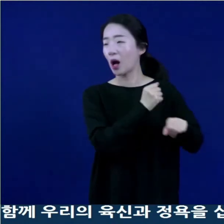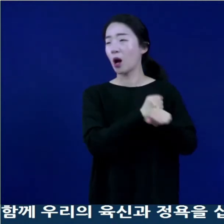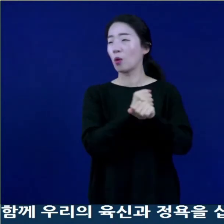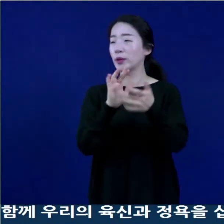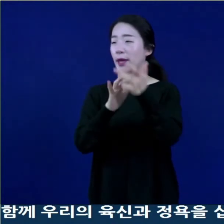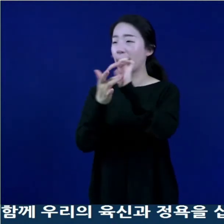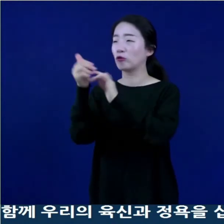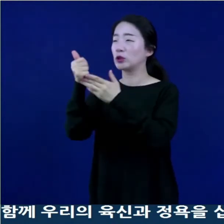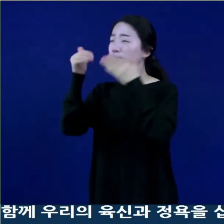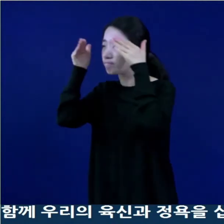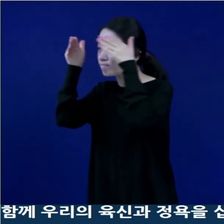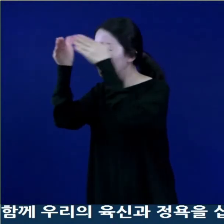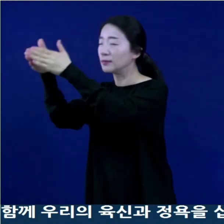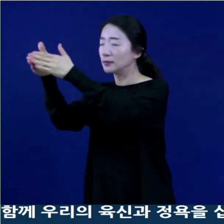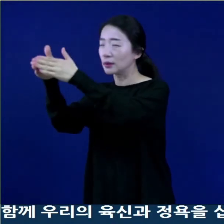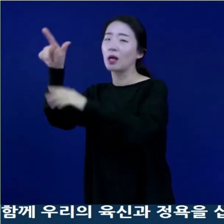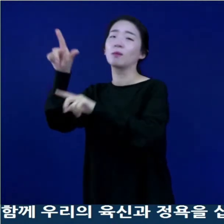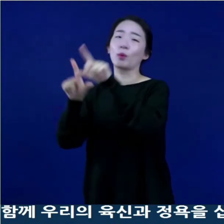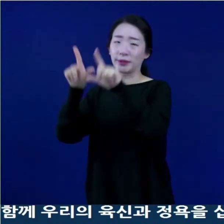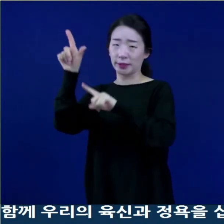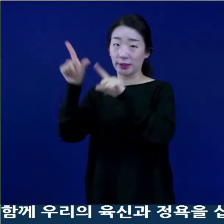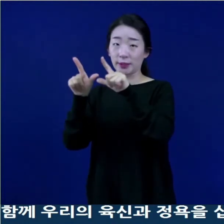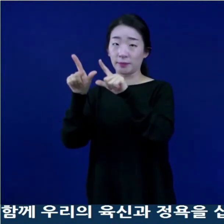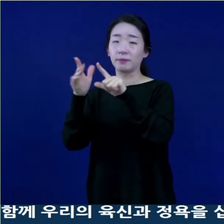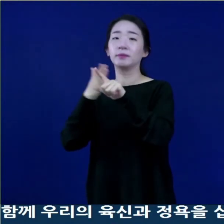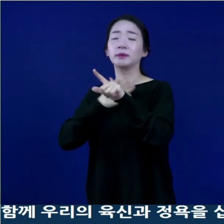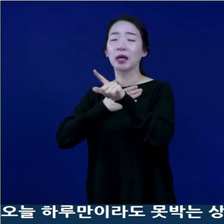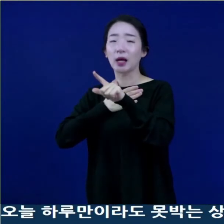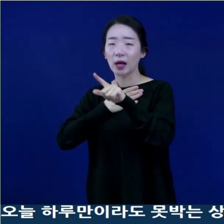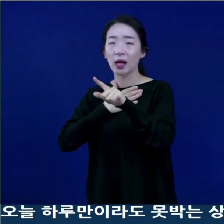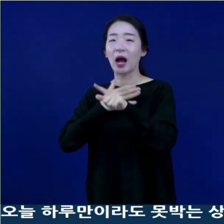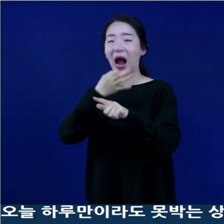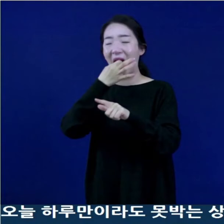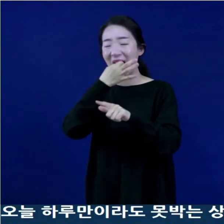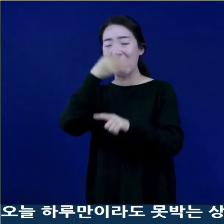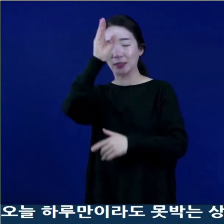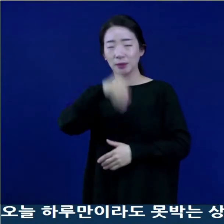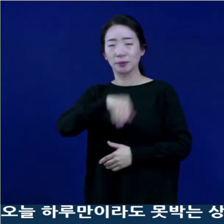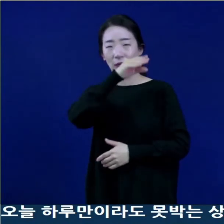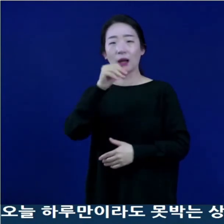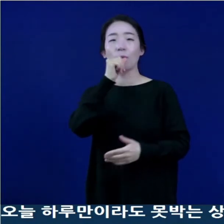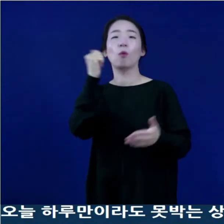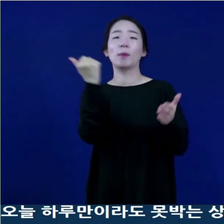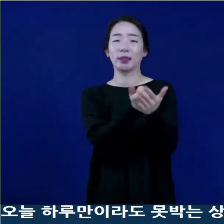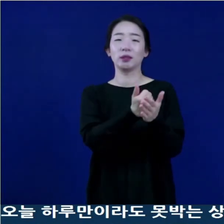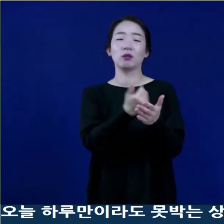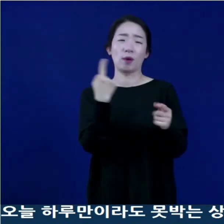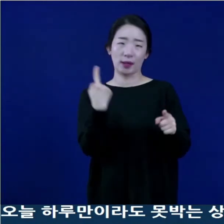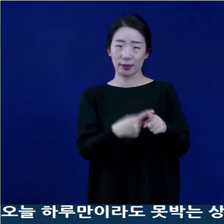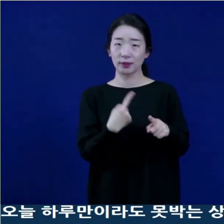예수님께 집중해 보려는 노력을 할 수 있는 오늘 하루가 되기를 주 안에서 소망합니다.